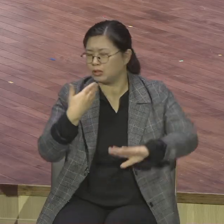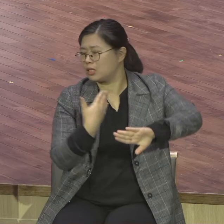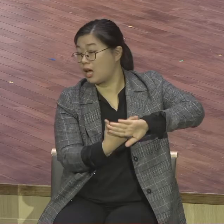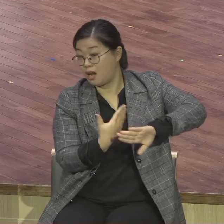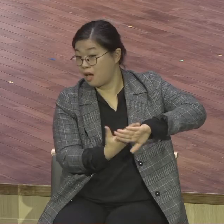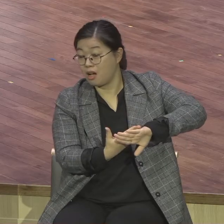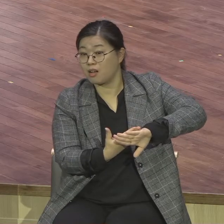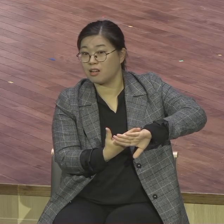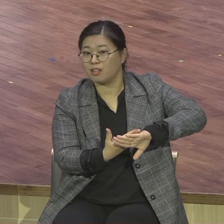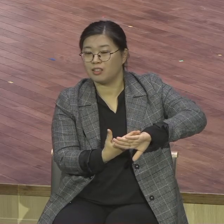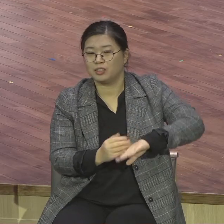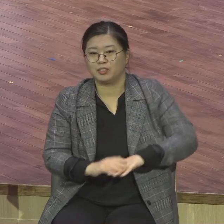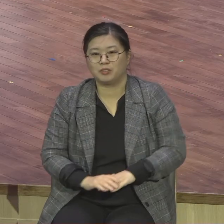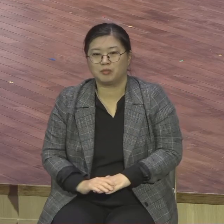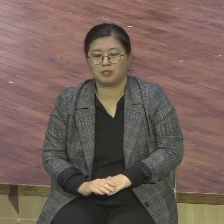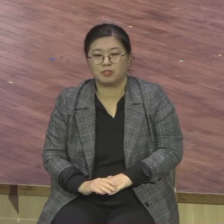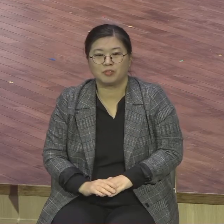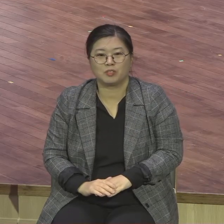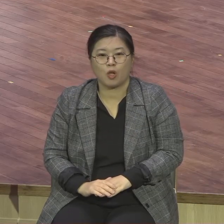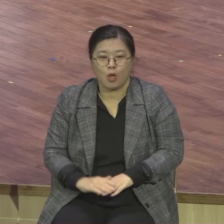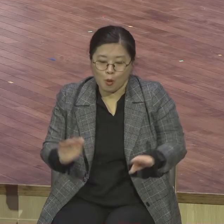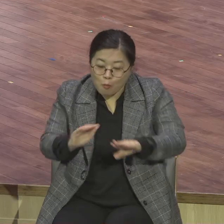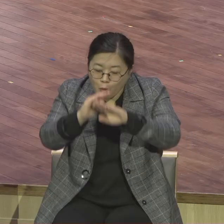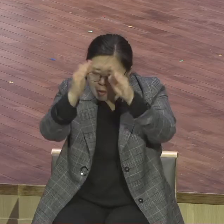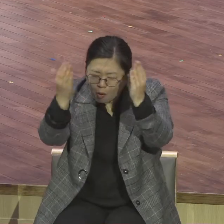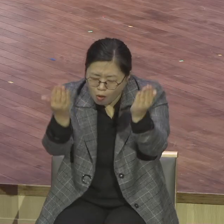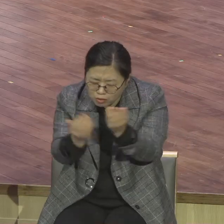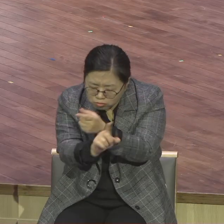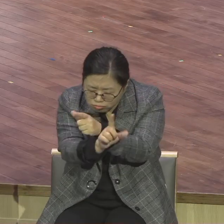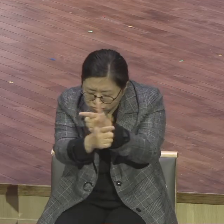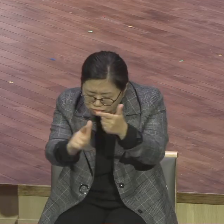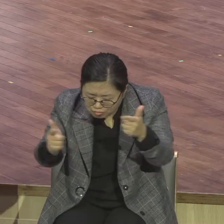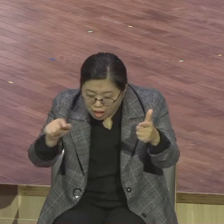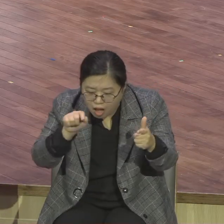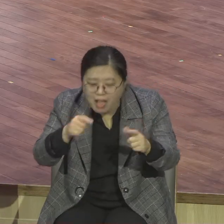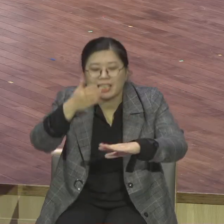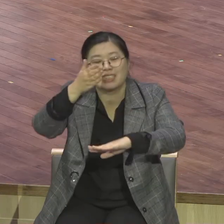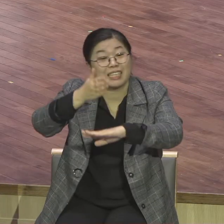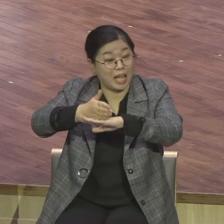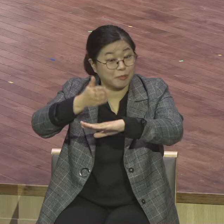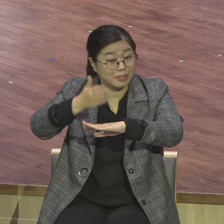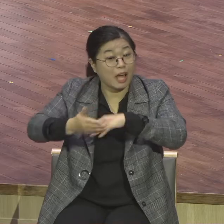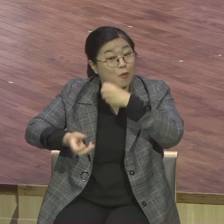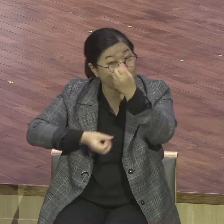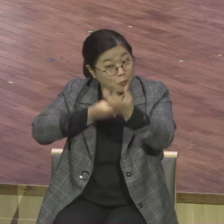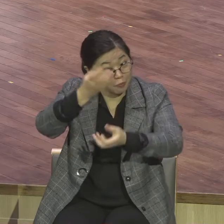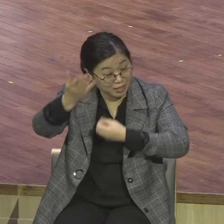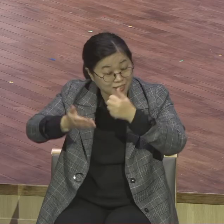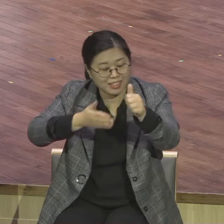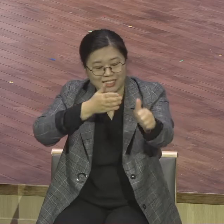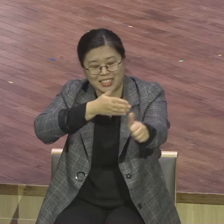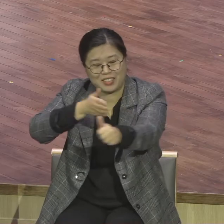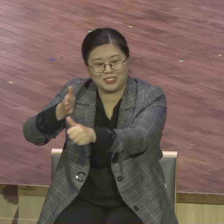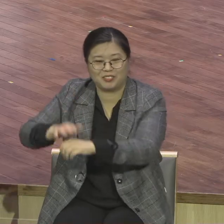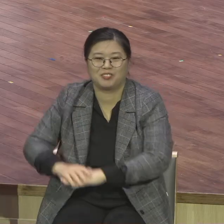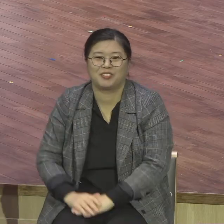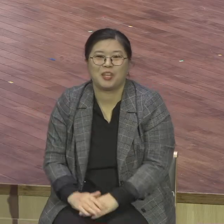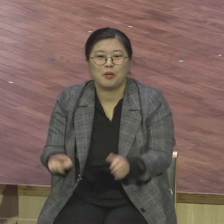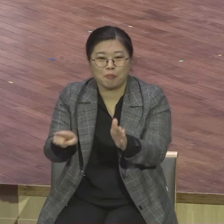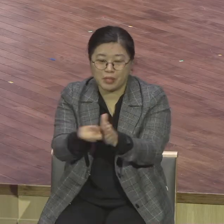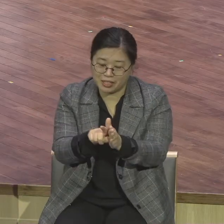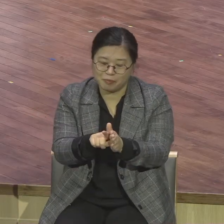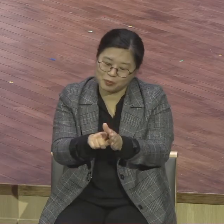합니다. 모든 것에 감사하는 삶이 되길 바랍니다. 신앙